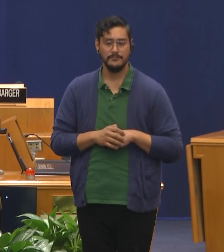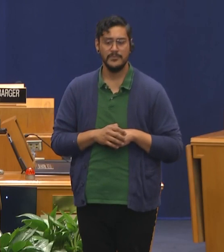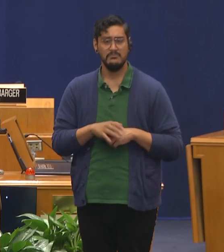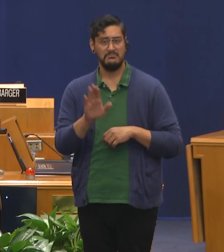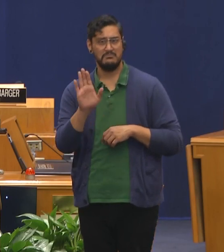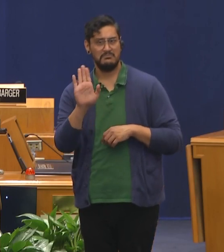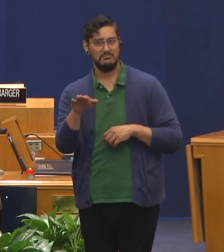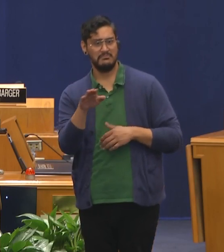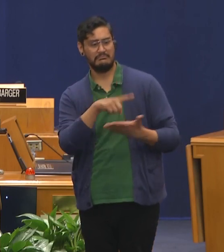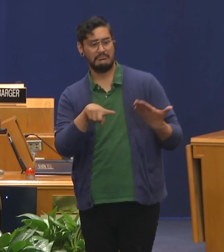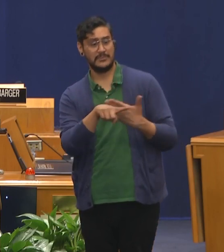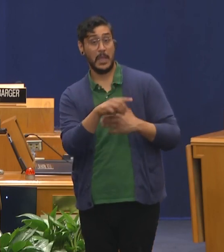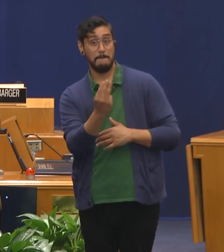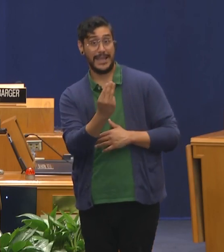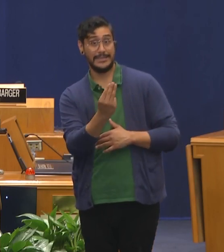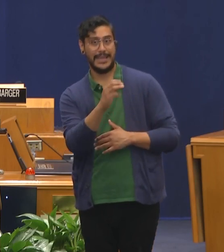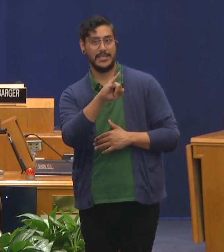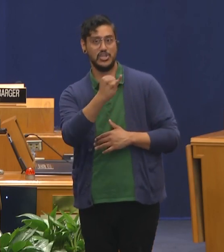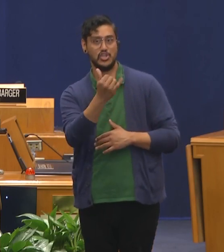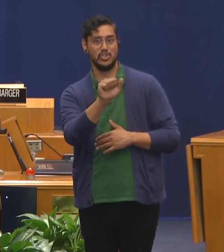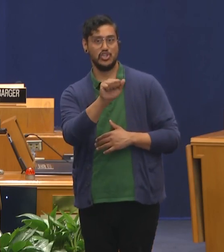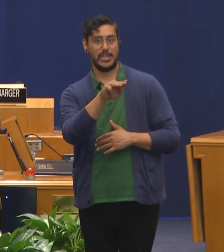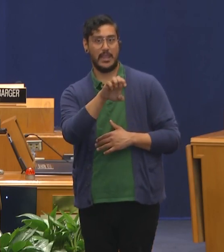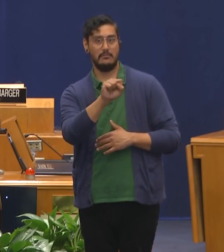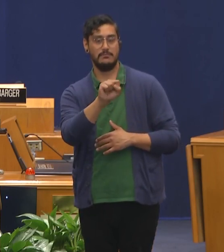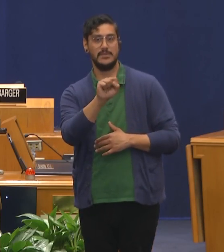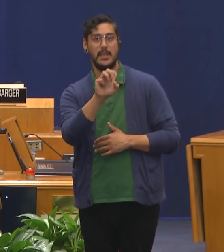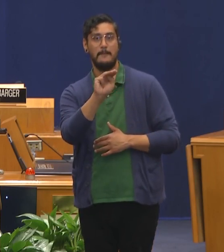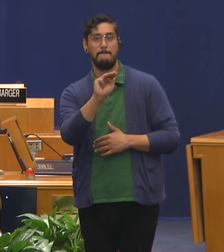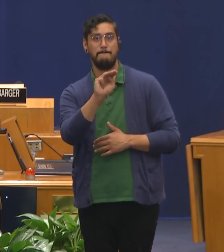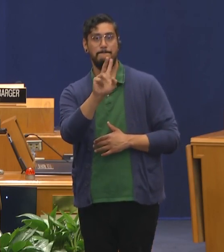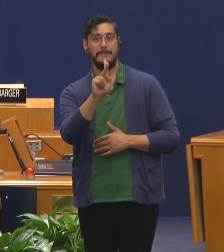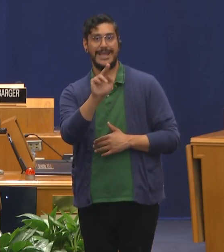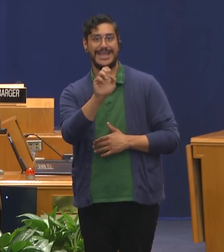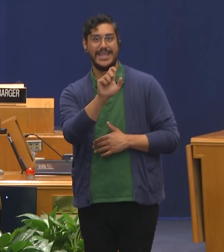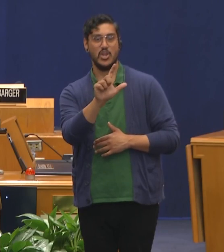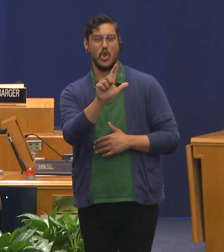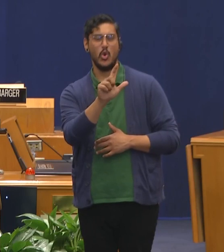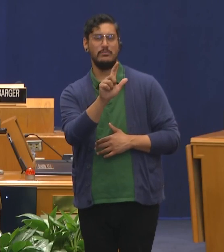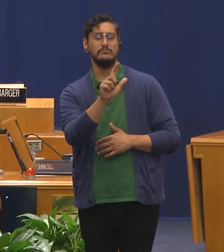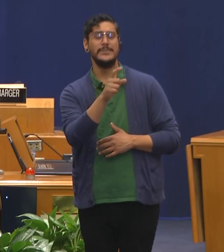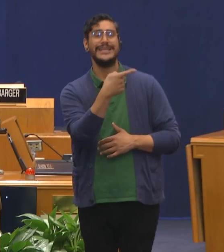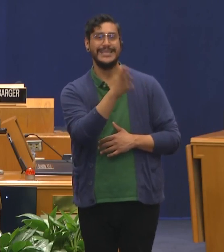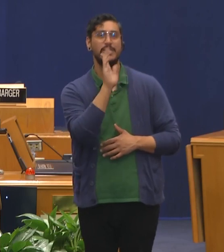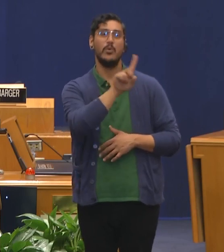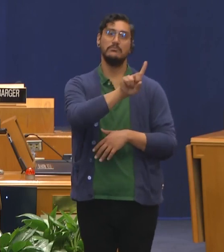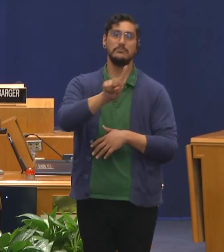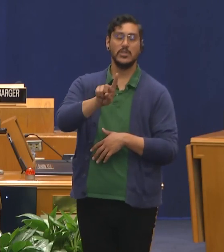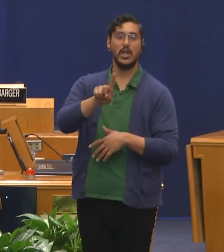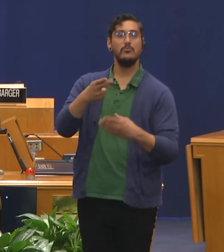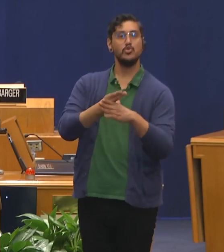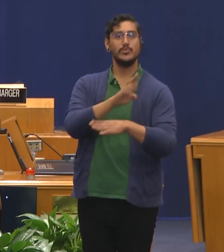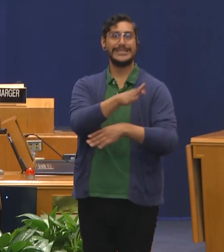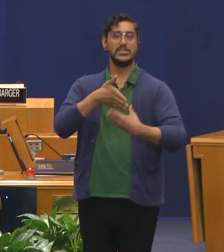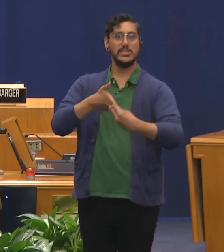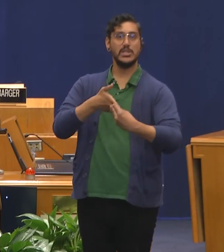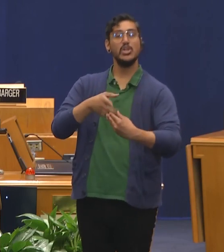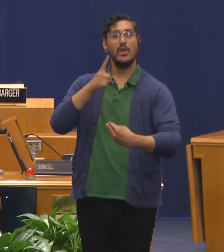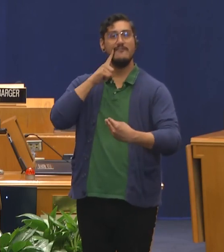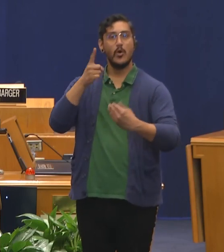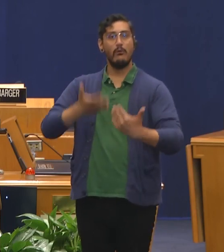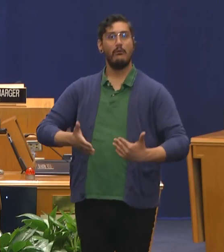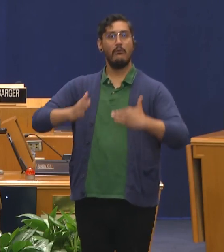el Dr. James McKinnell del Departamento de Salud Pública asumirá el liderazgo para coordinar la capacidad de